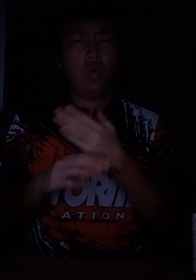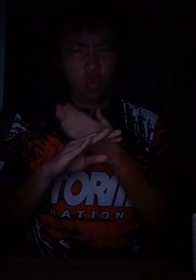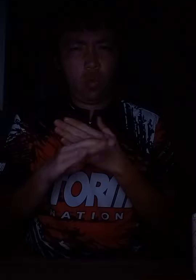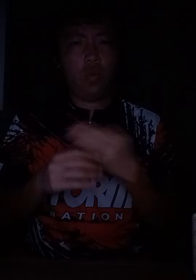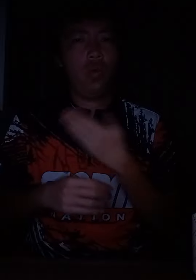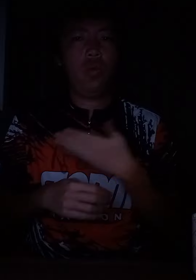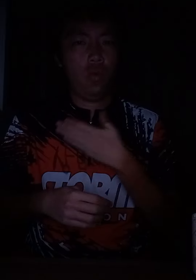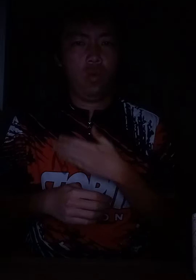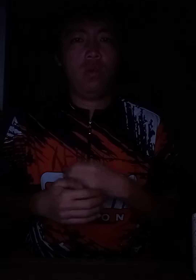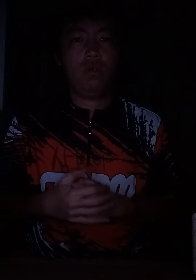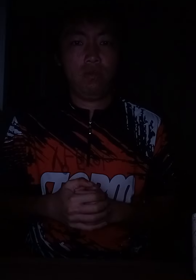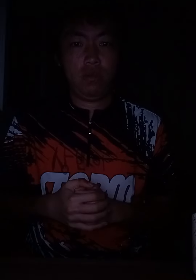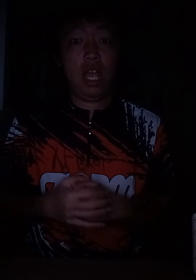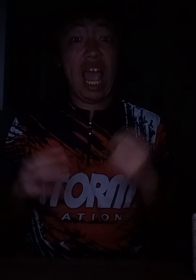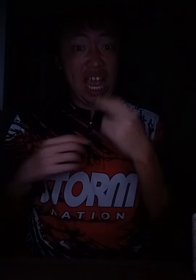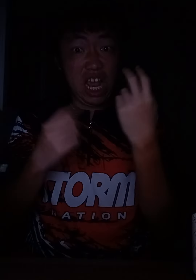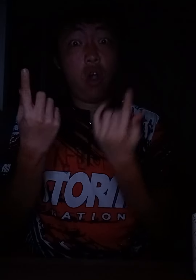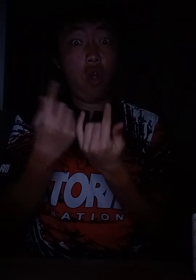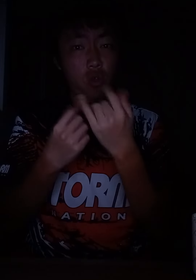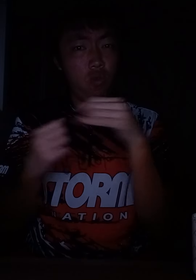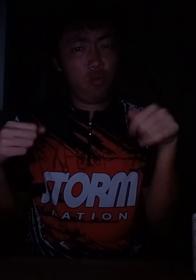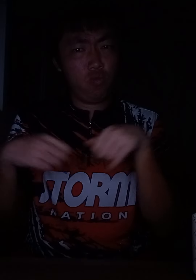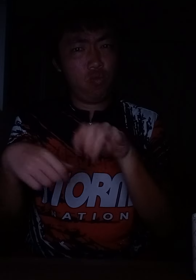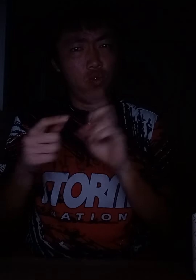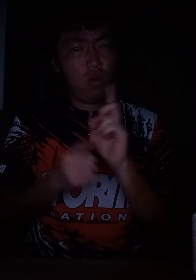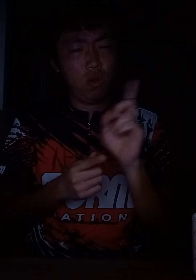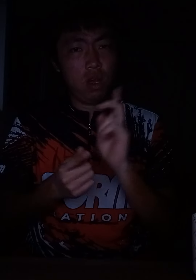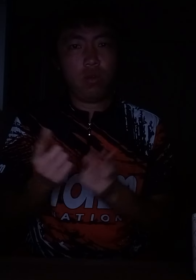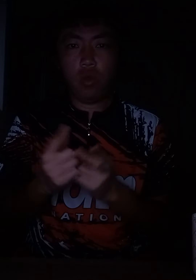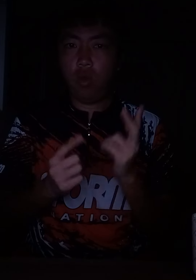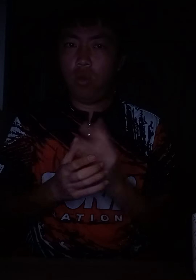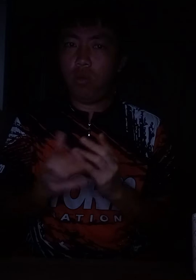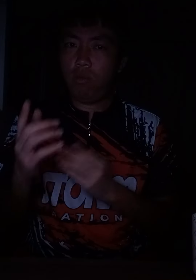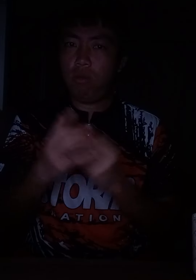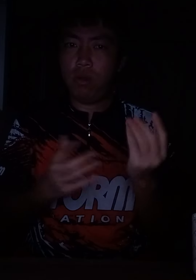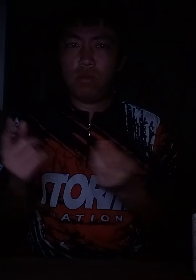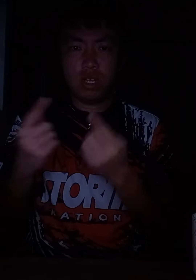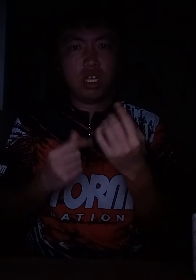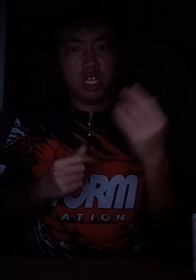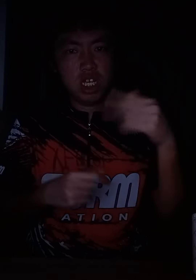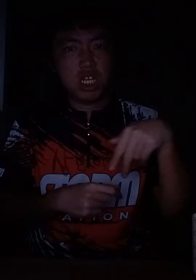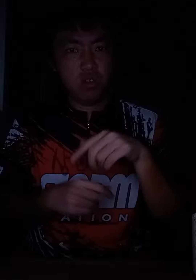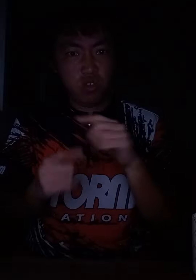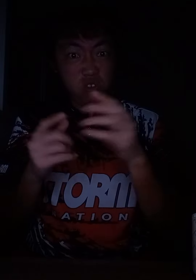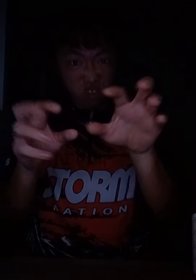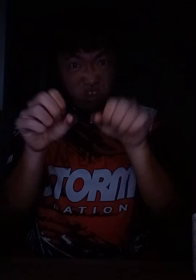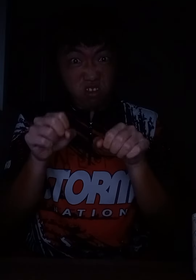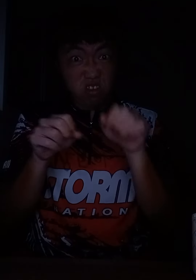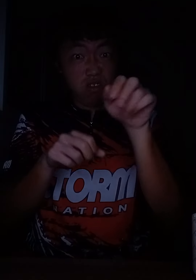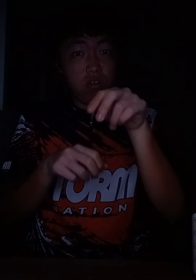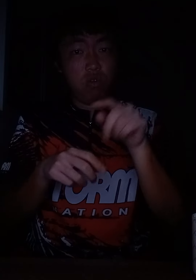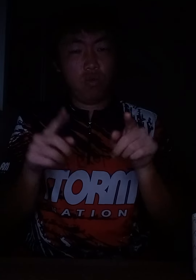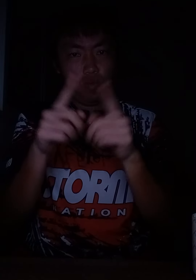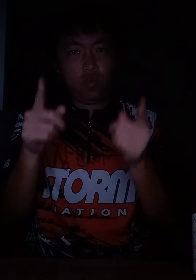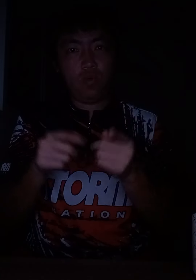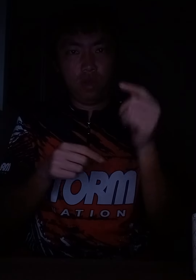합니다. 앵커는 기자가 강도를 당했다고 방송으로 전하면서 강도가 기자의 휴대폰을 빼앗기 위해서 오랫동안 해당